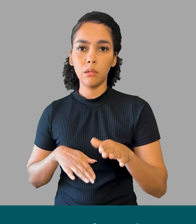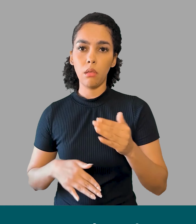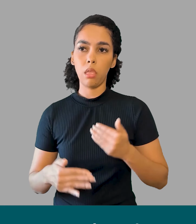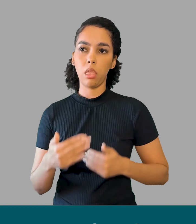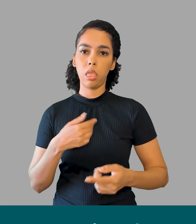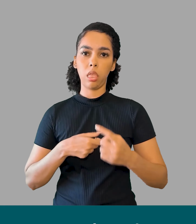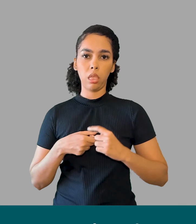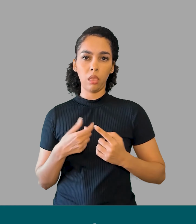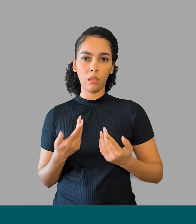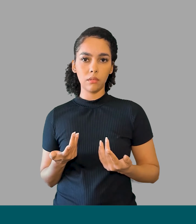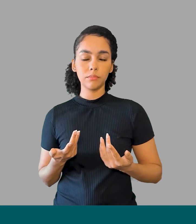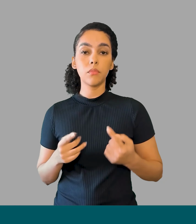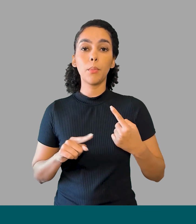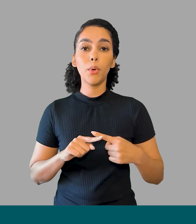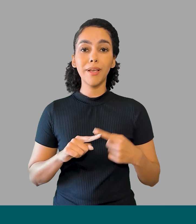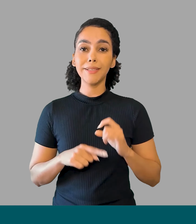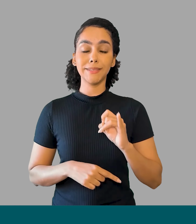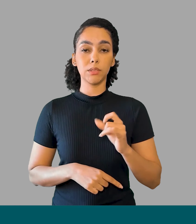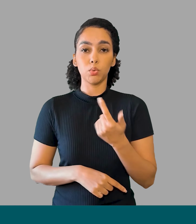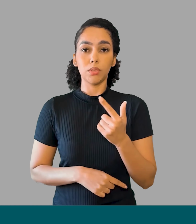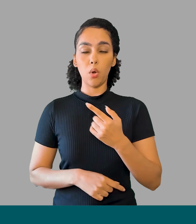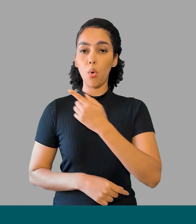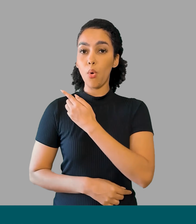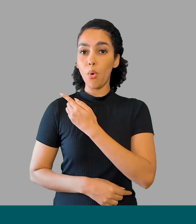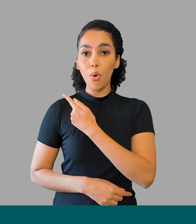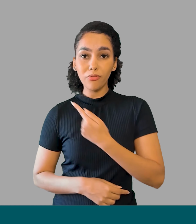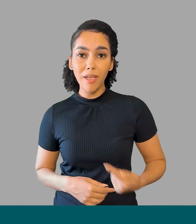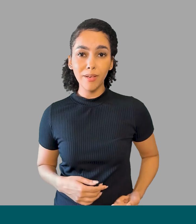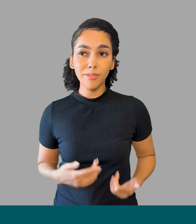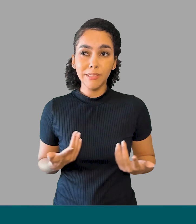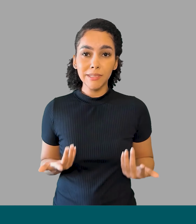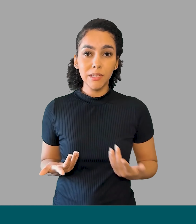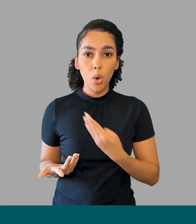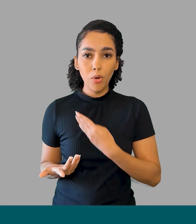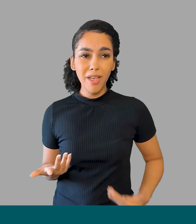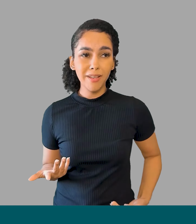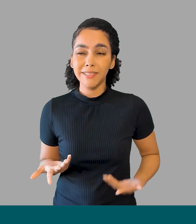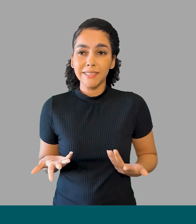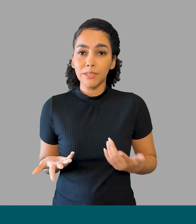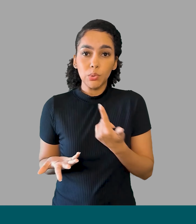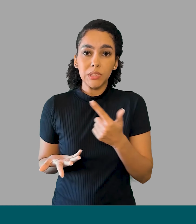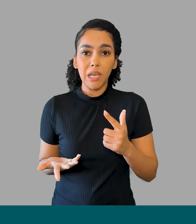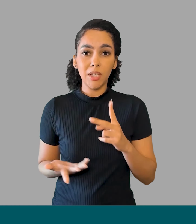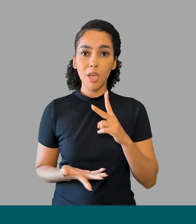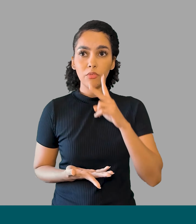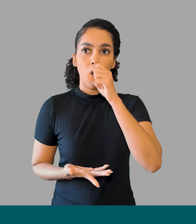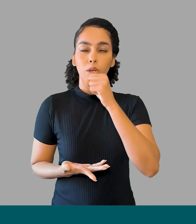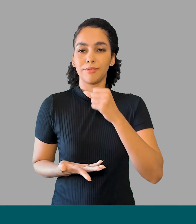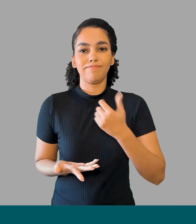e dois para trás, porque sem o governo, infelizmente, a gente não tem força.